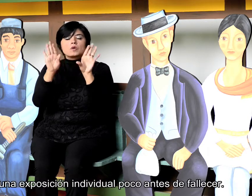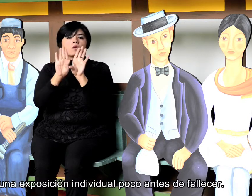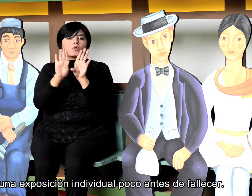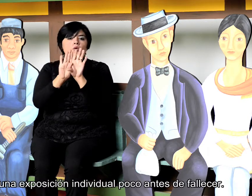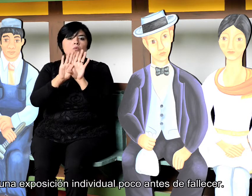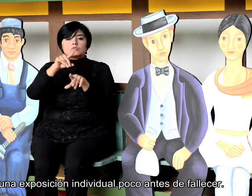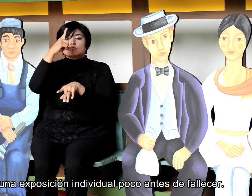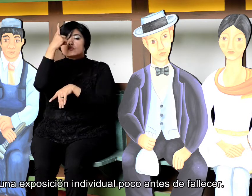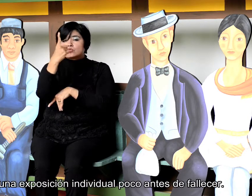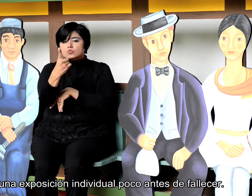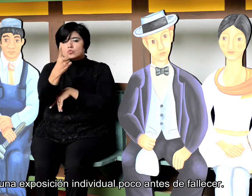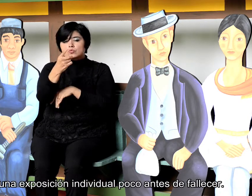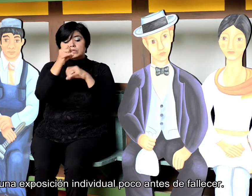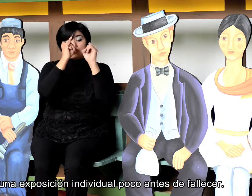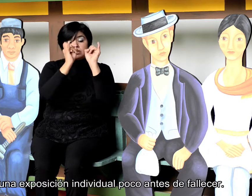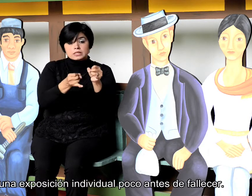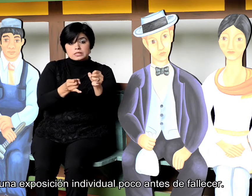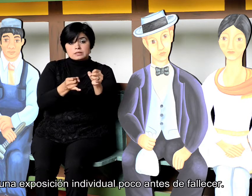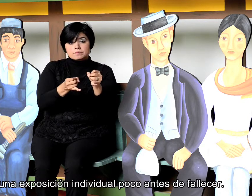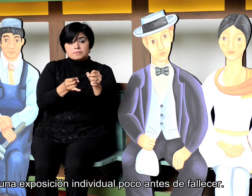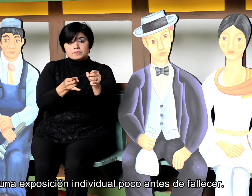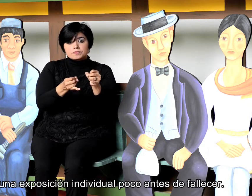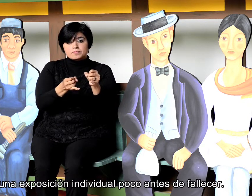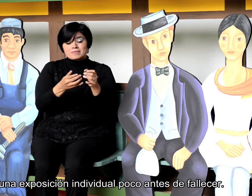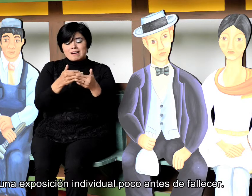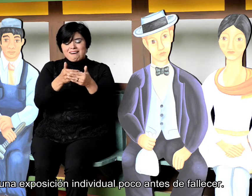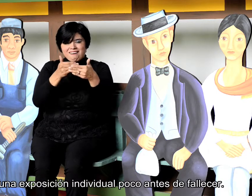una exposición individual poco antes de fallecer.